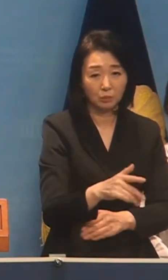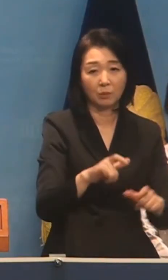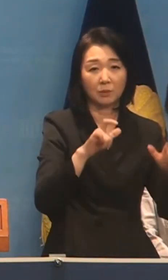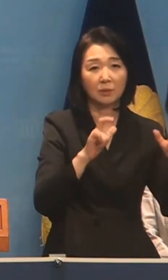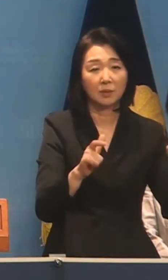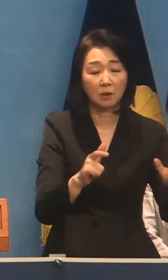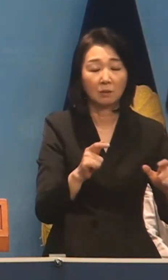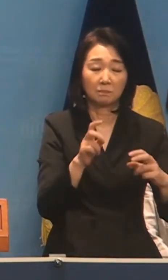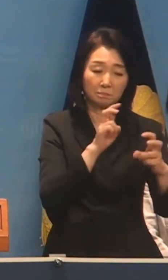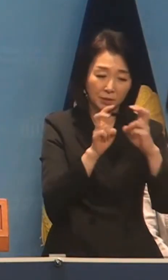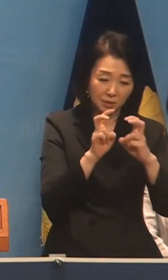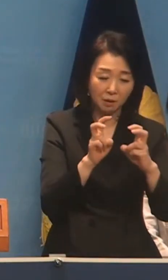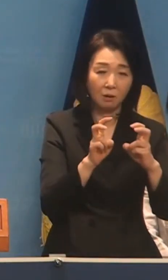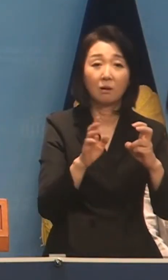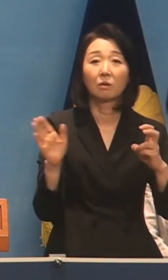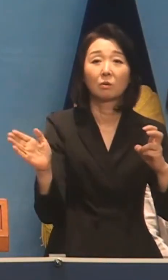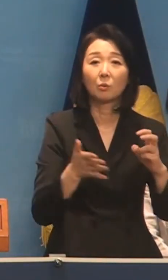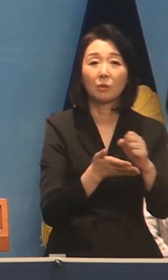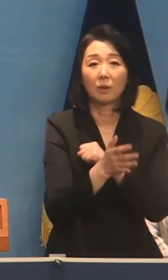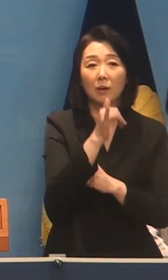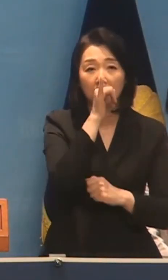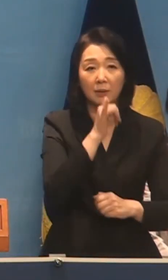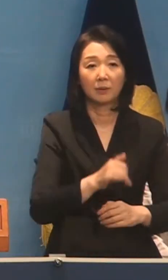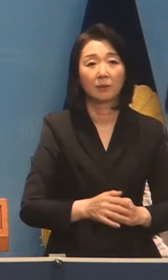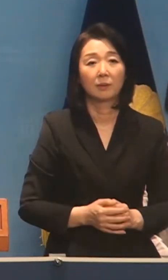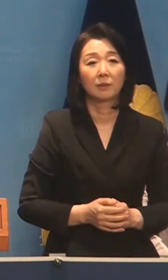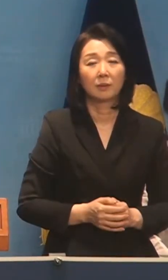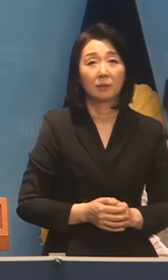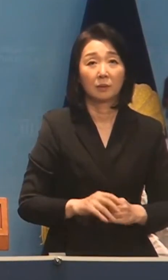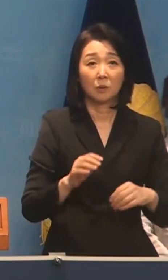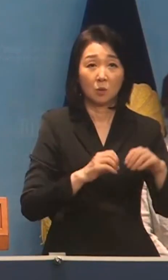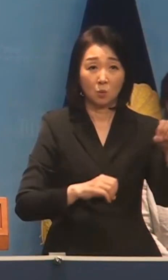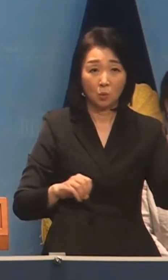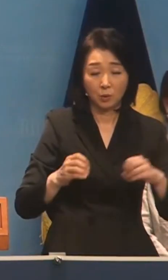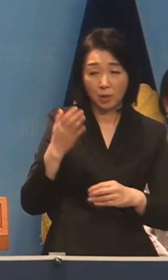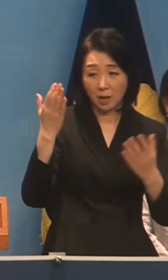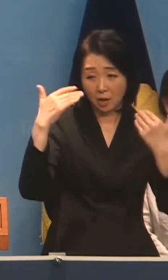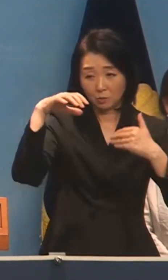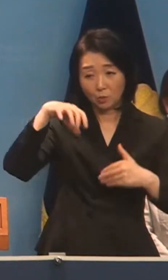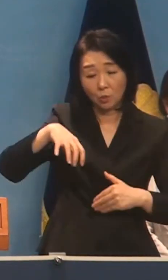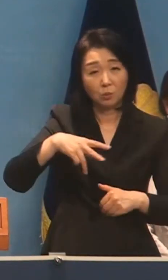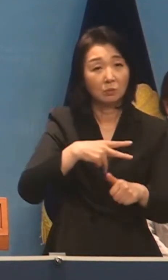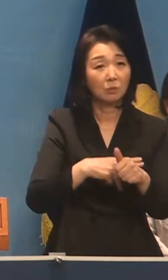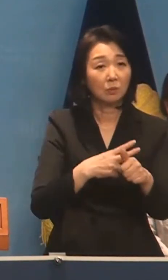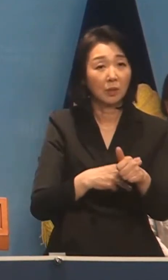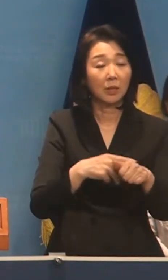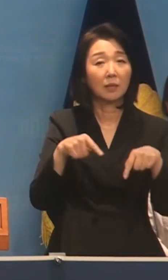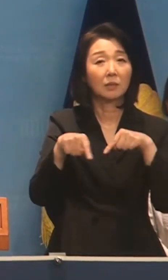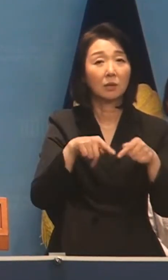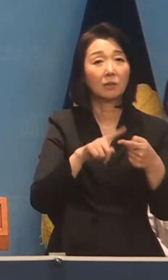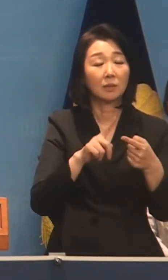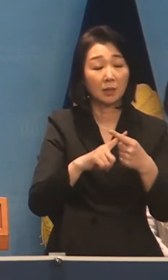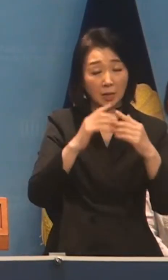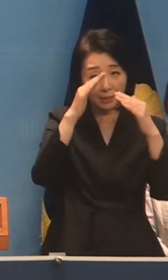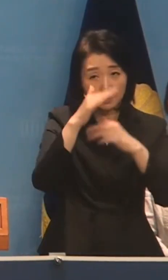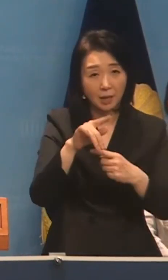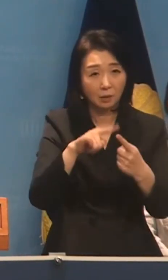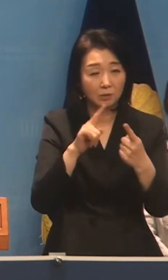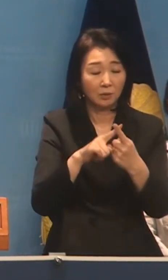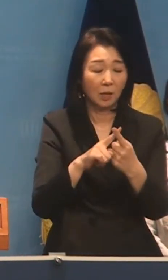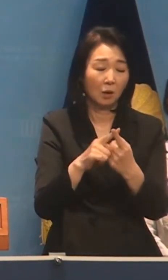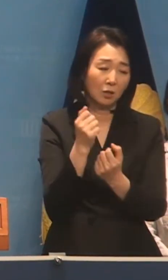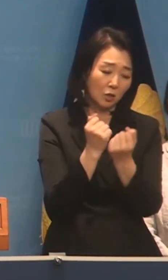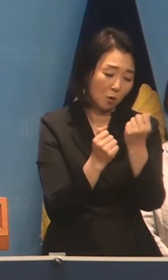지역, 미디어로부터 다양한 영향을 받고 있습니다. 오히려 학교에서 교사가 정치적인 사안을